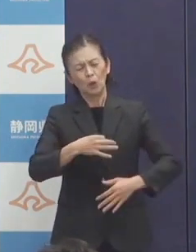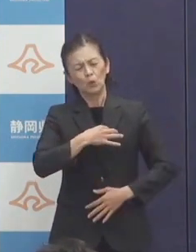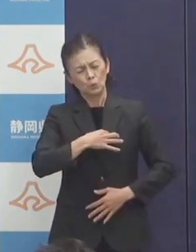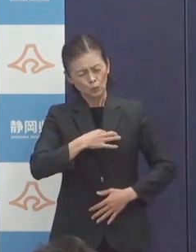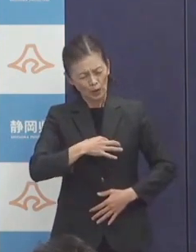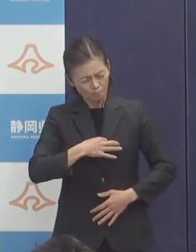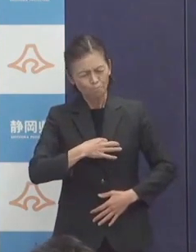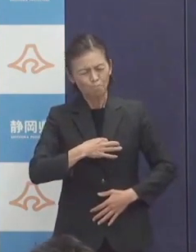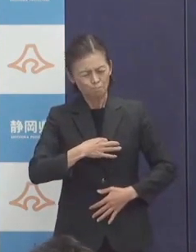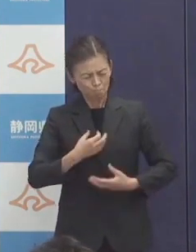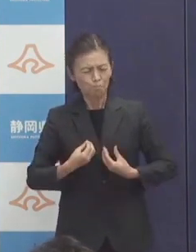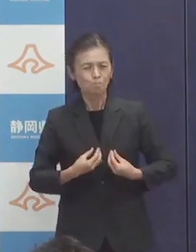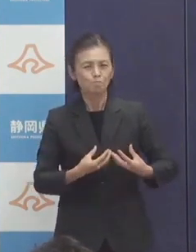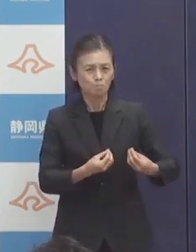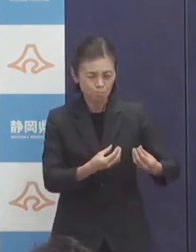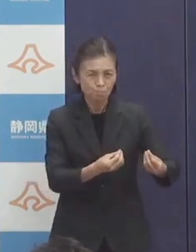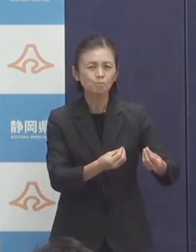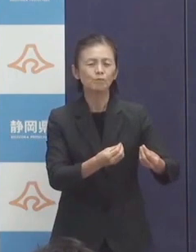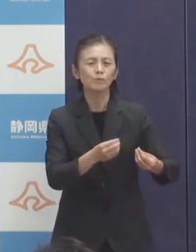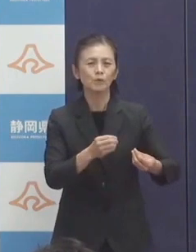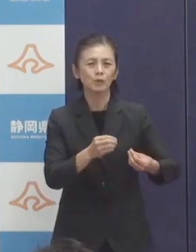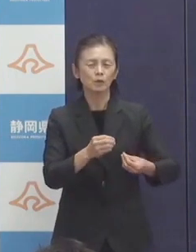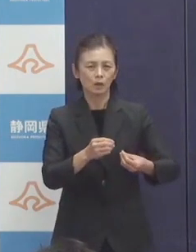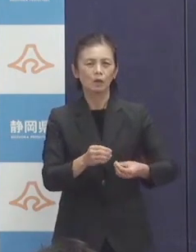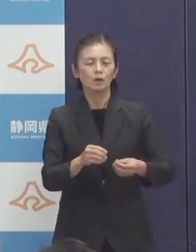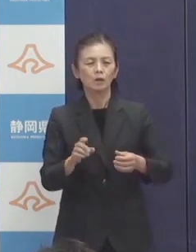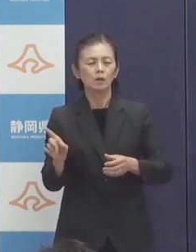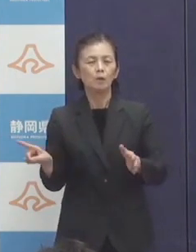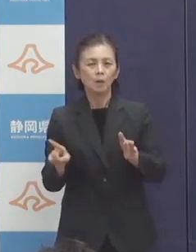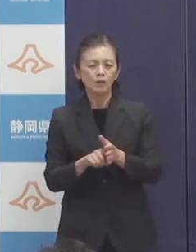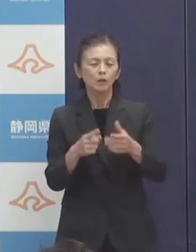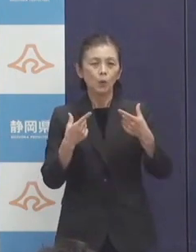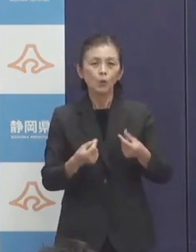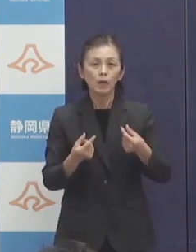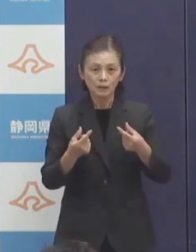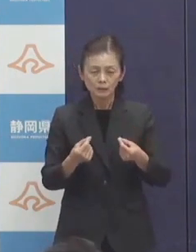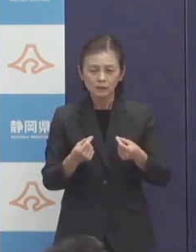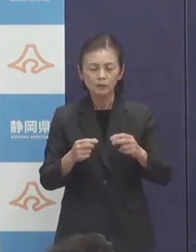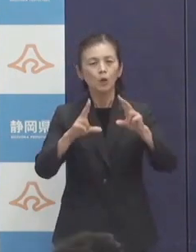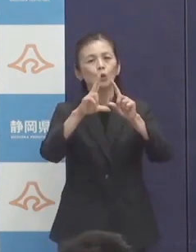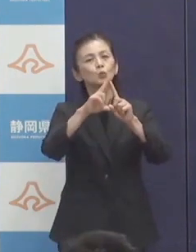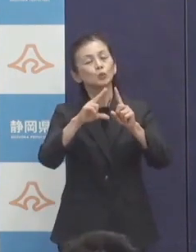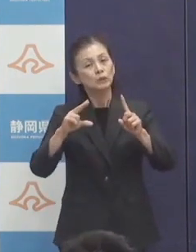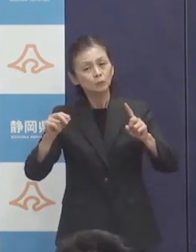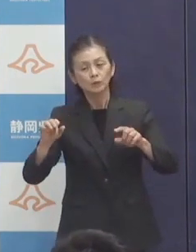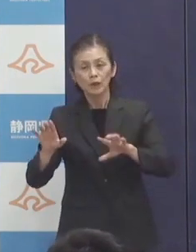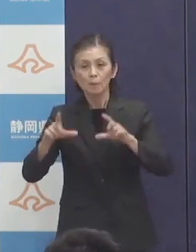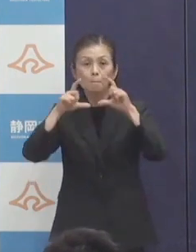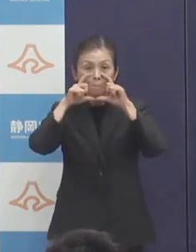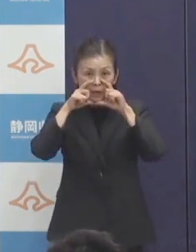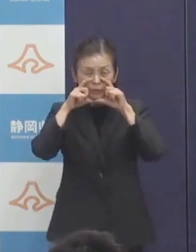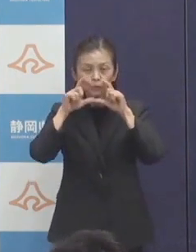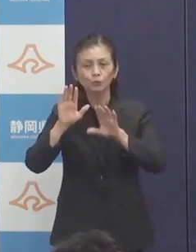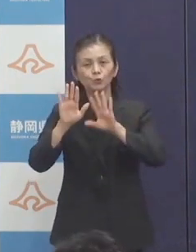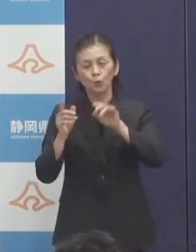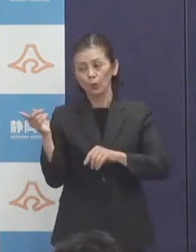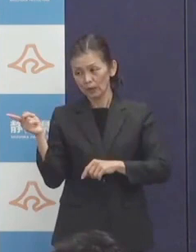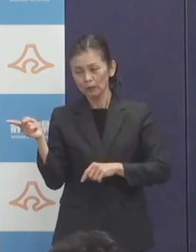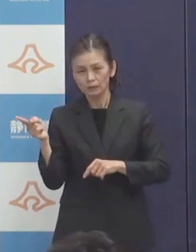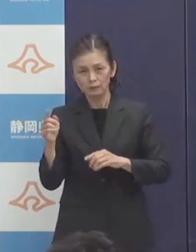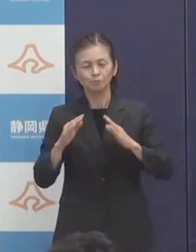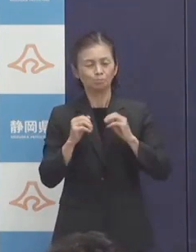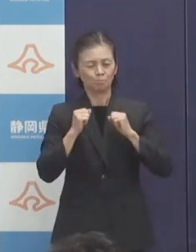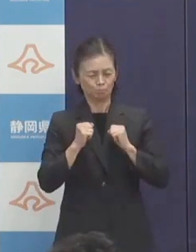消することができません。これまで同様に不審火と僕が今マスクしておりますように、そしてじっとしております